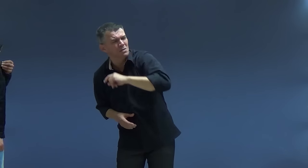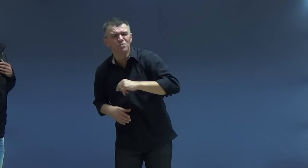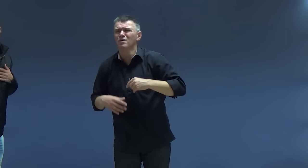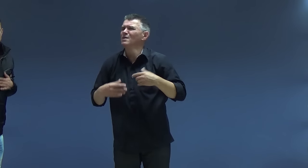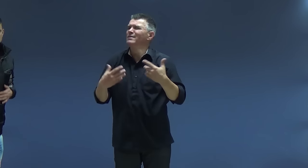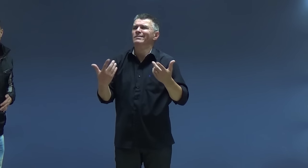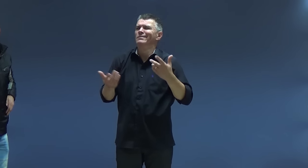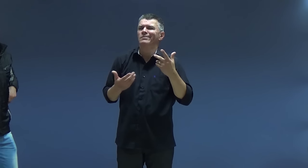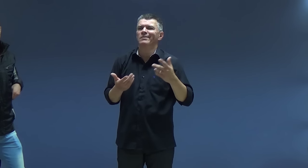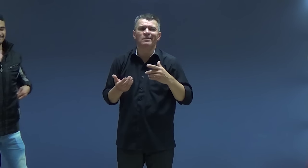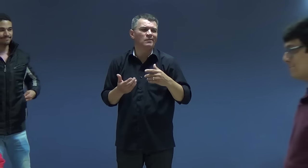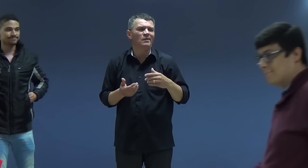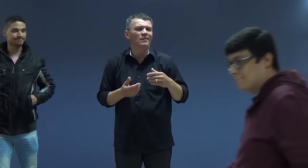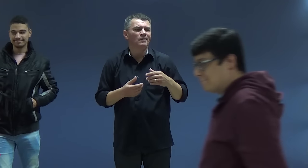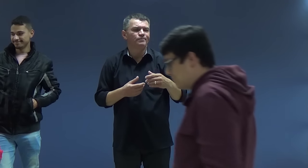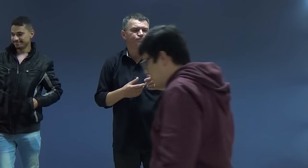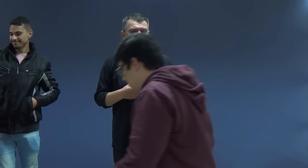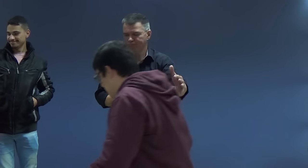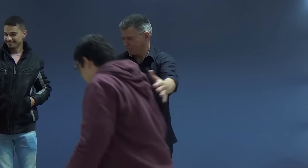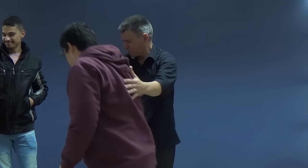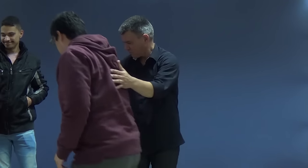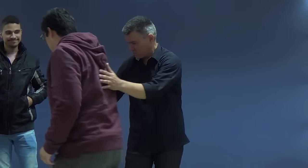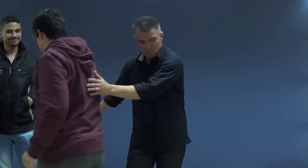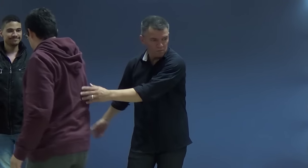Né? Às vezes são. Não sei.